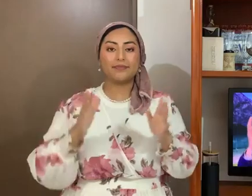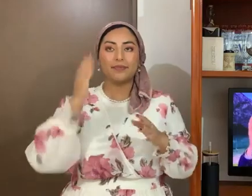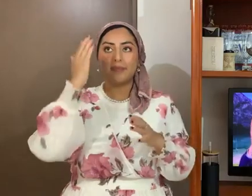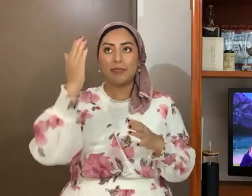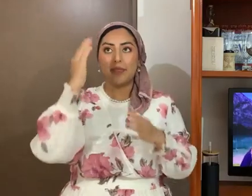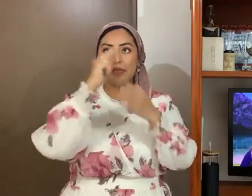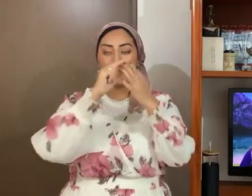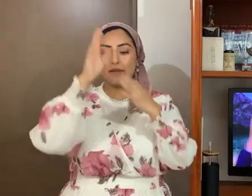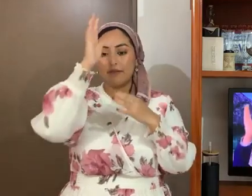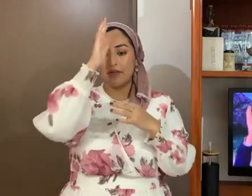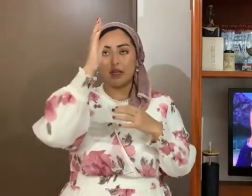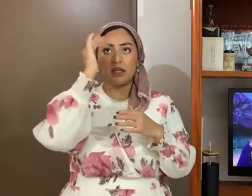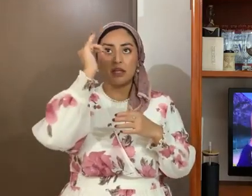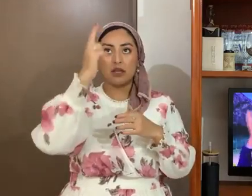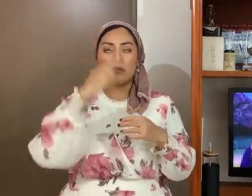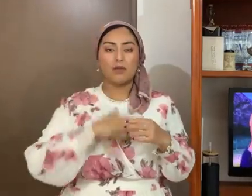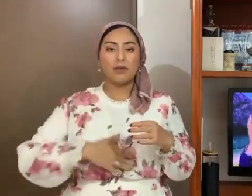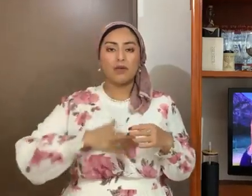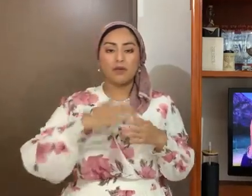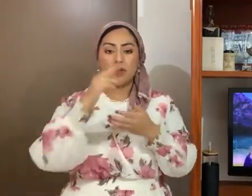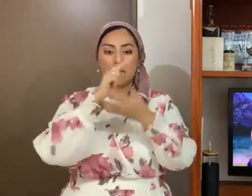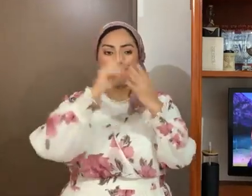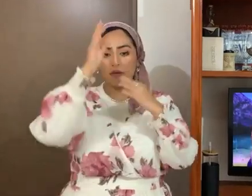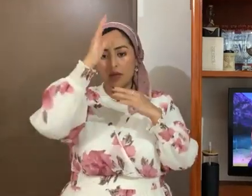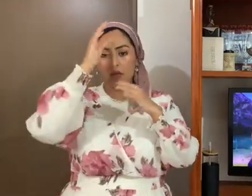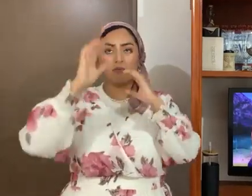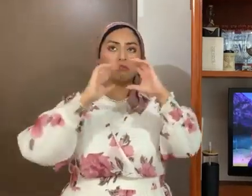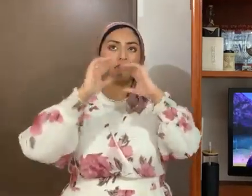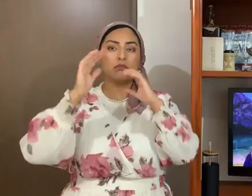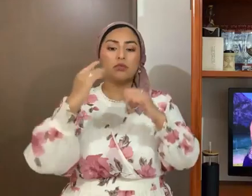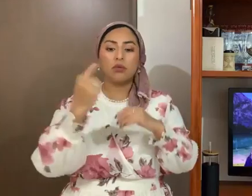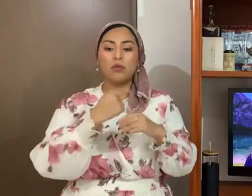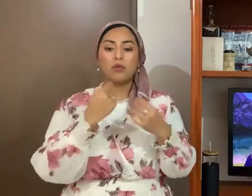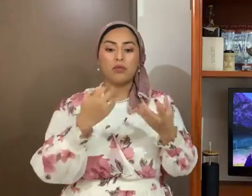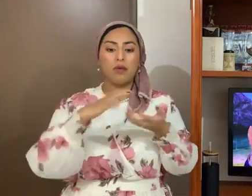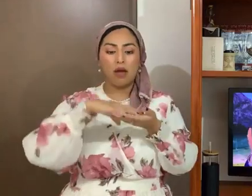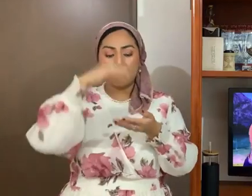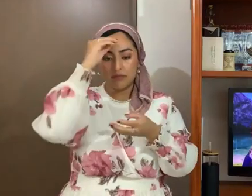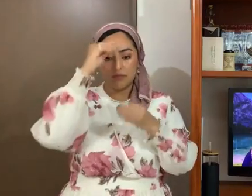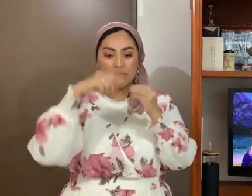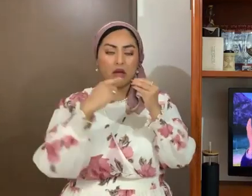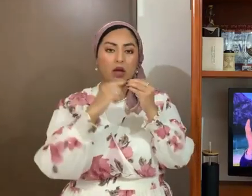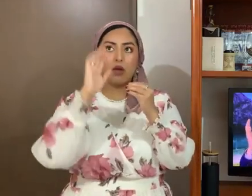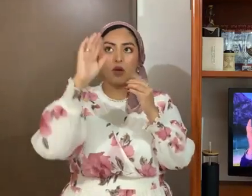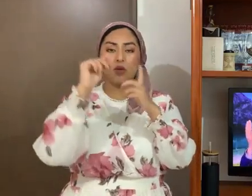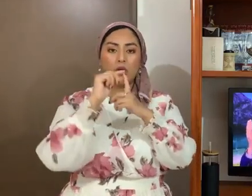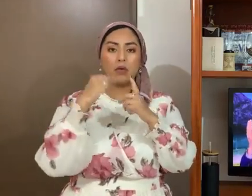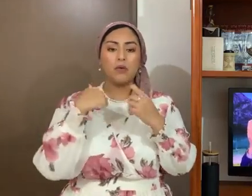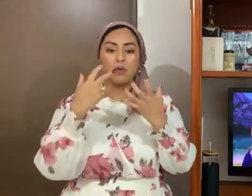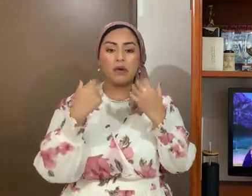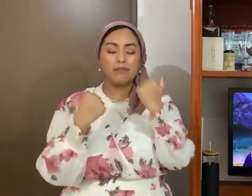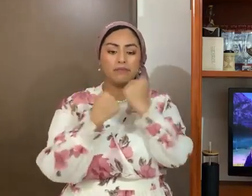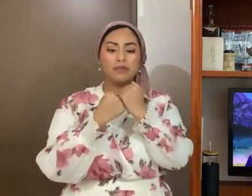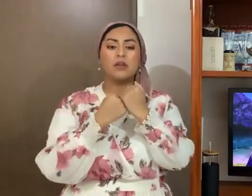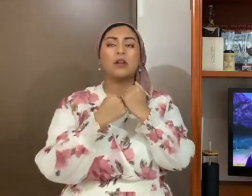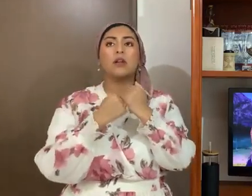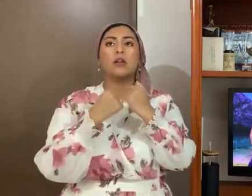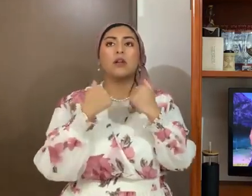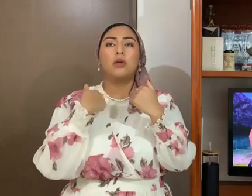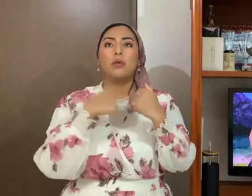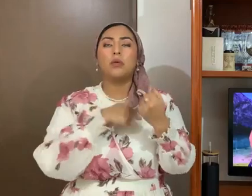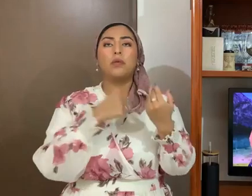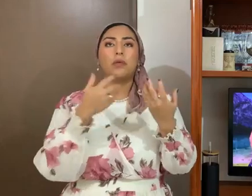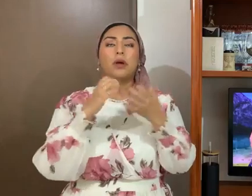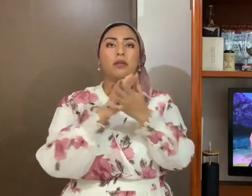eterno Yahweh, por favor, Abacadosh, háblanos, queremos escuchar tu palabra. Edifícanos, consuélanos, exhórtanos, Abacadosh,